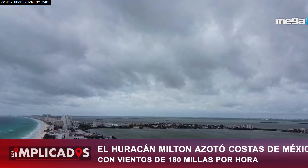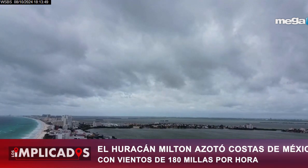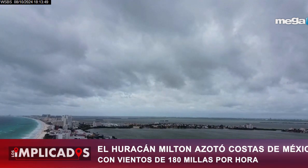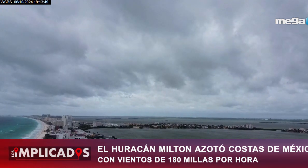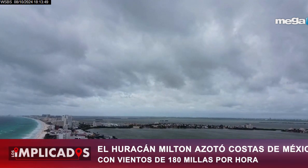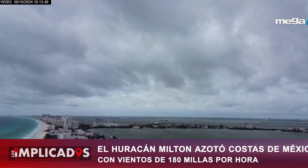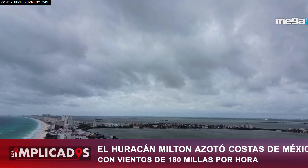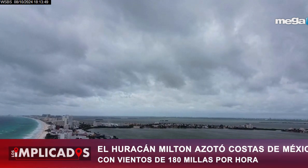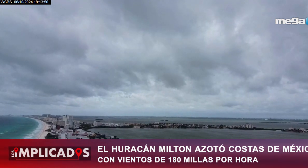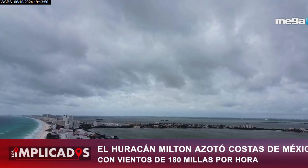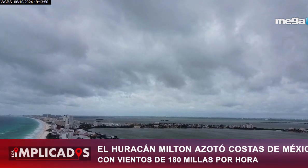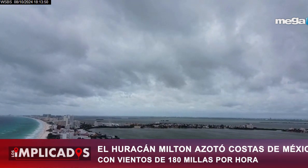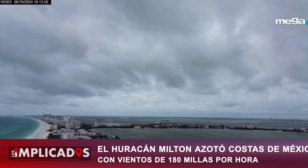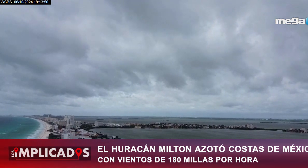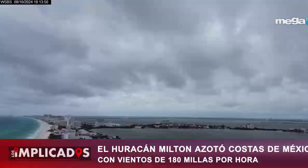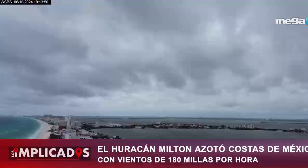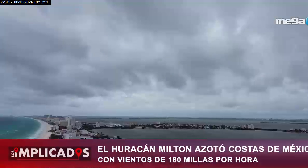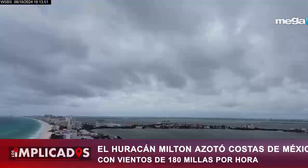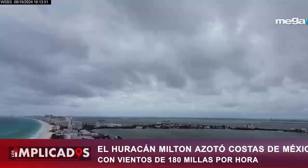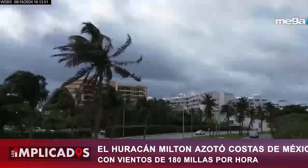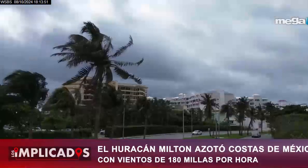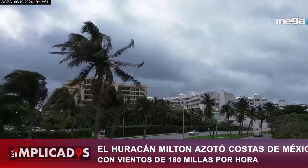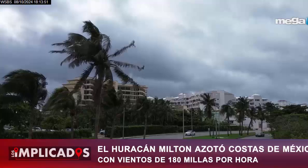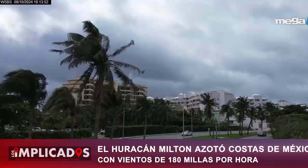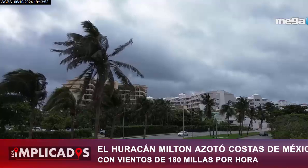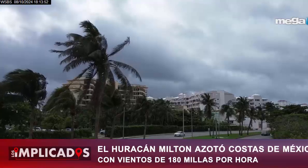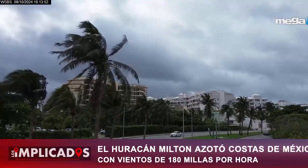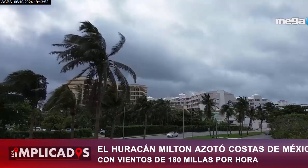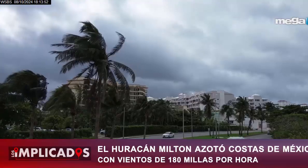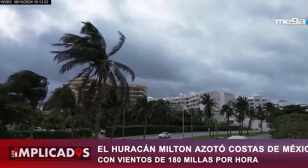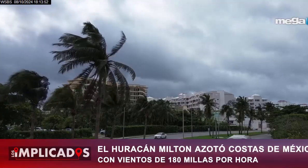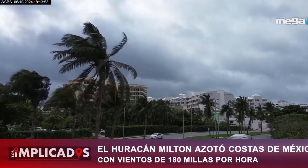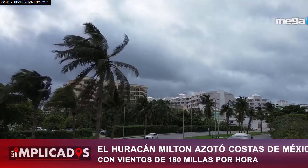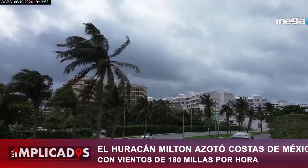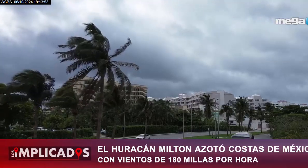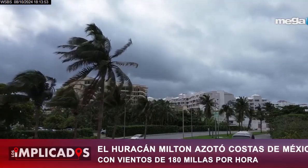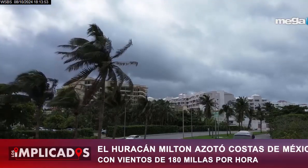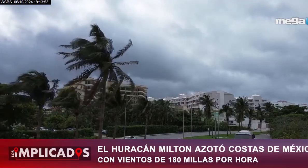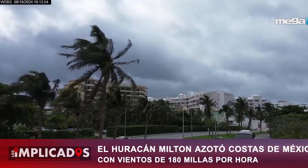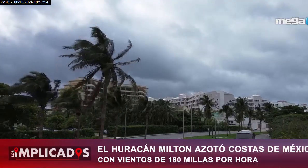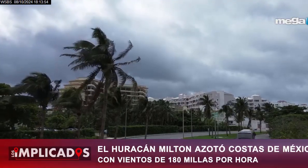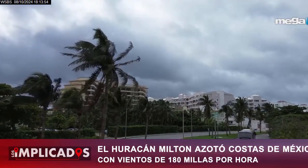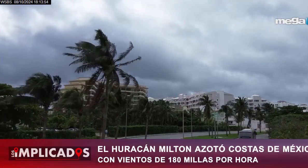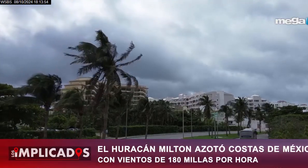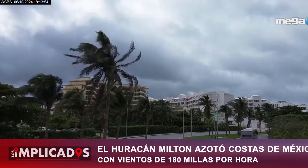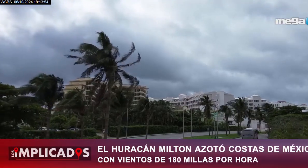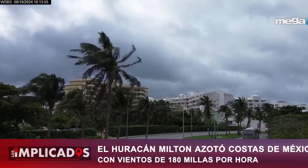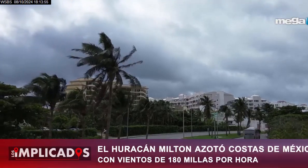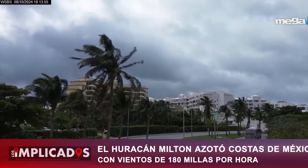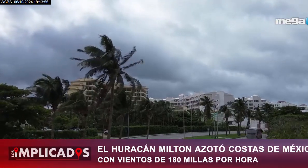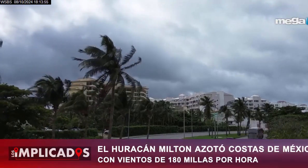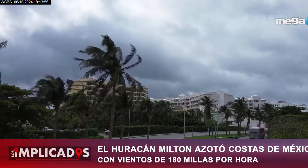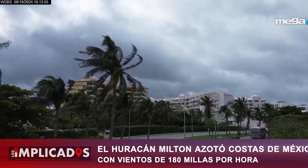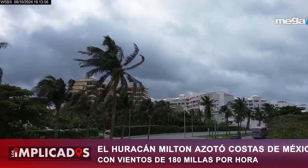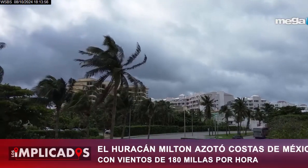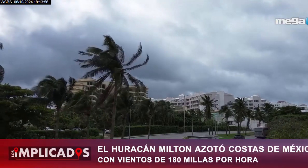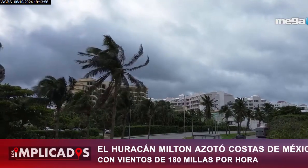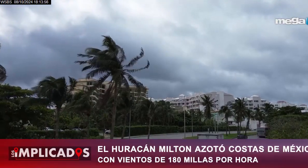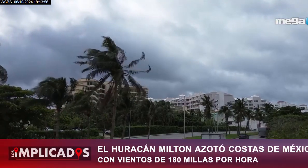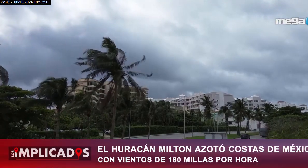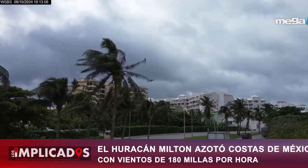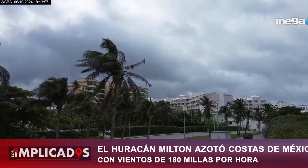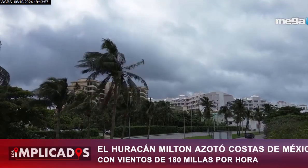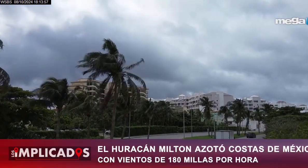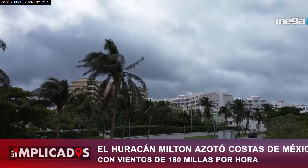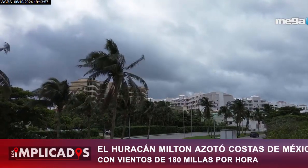por hora y ráfagas superiores a 200 millas por hora. Este huracán ha provocado lluvias torrenciales en 7 estados de México, lo que